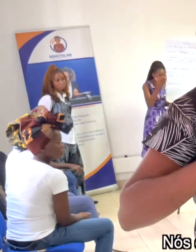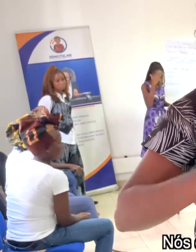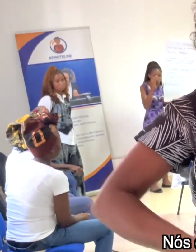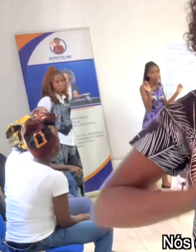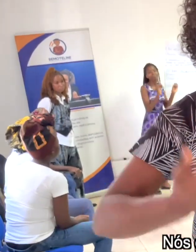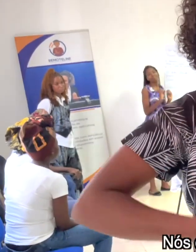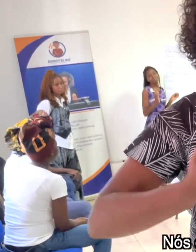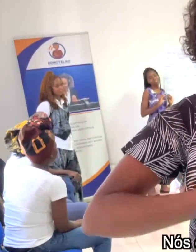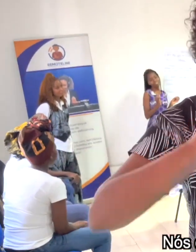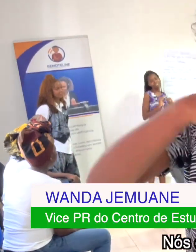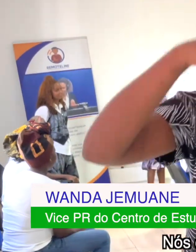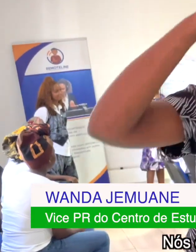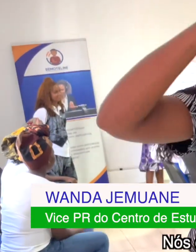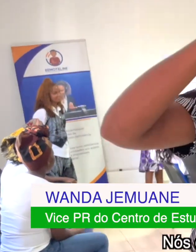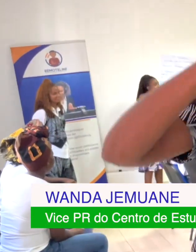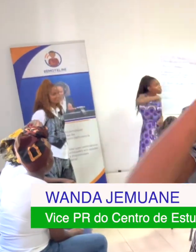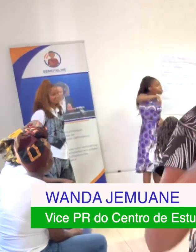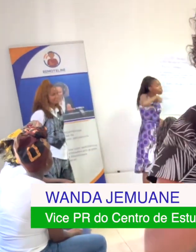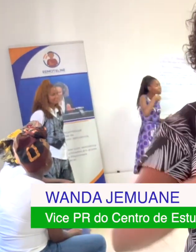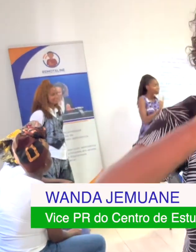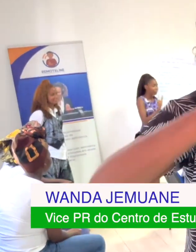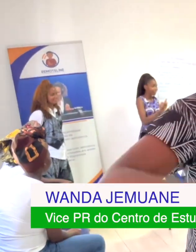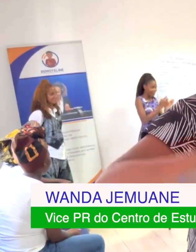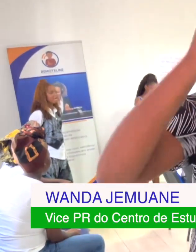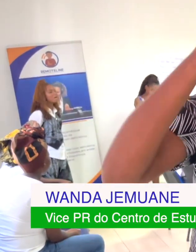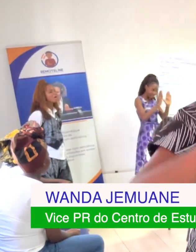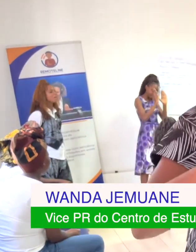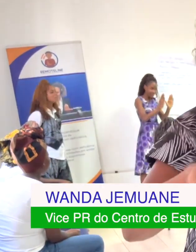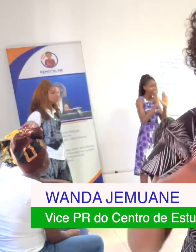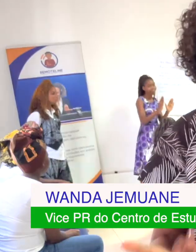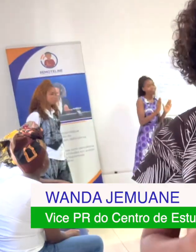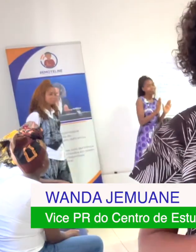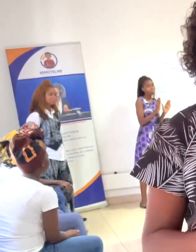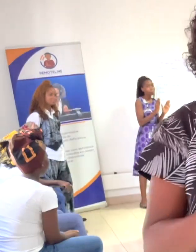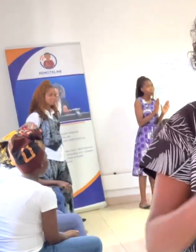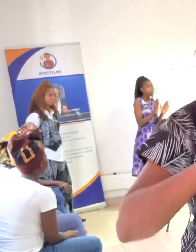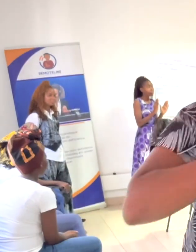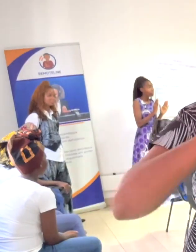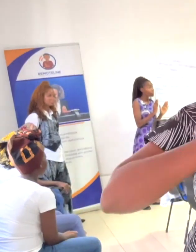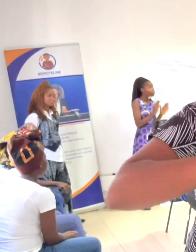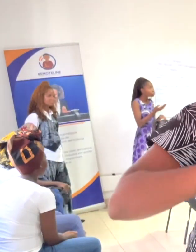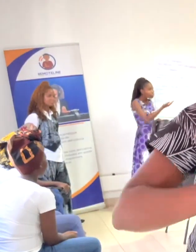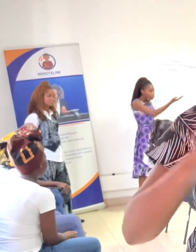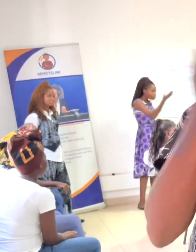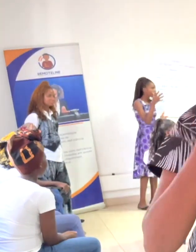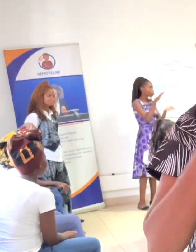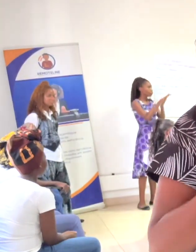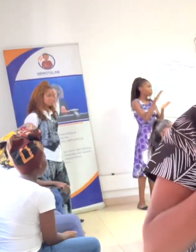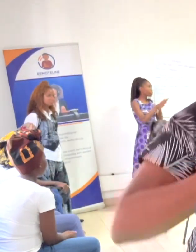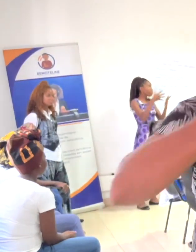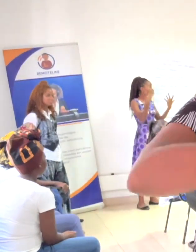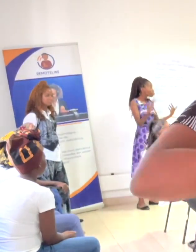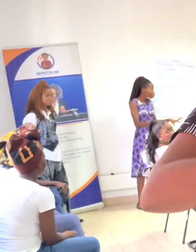em coordenação com a Associação Coalizão, decidimos criar esta capacitação em saúde com o objetivo de